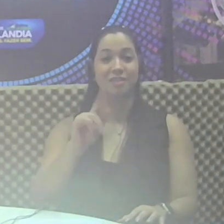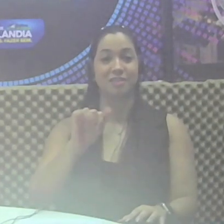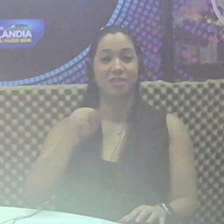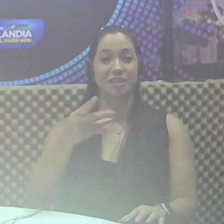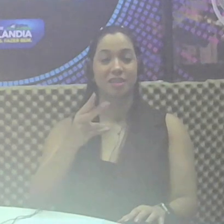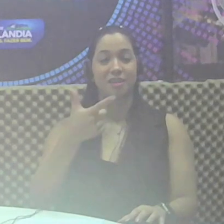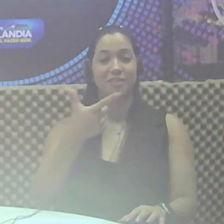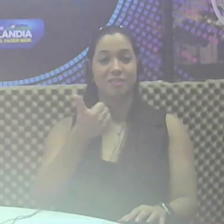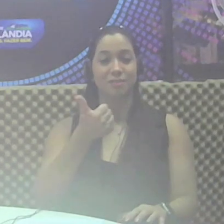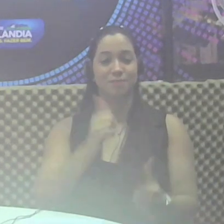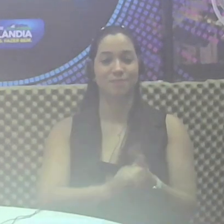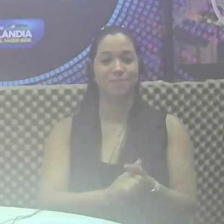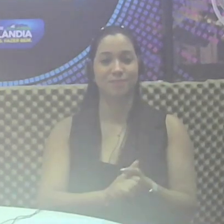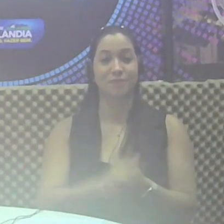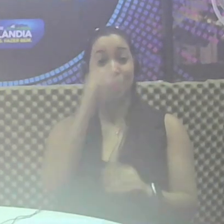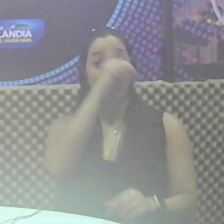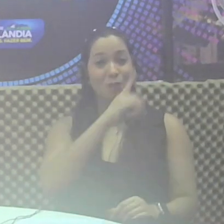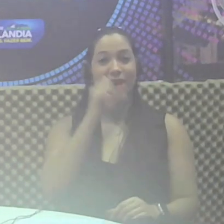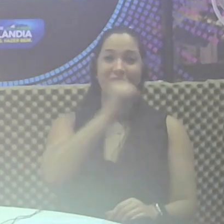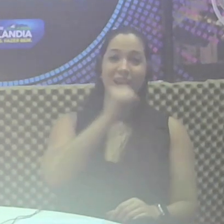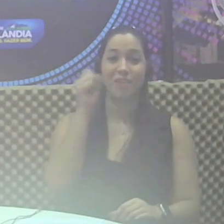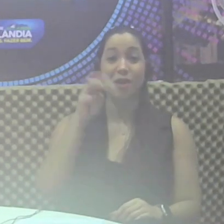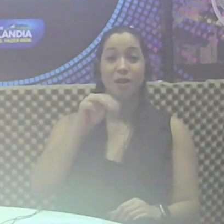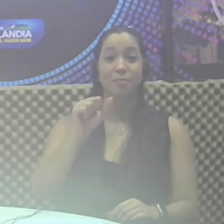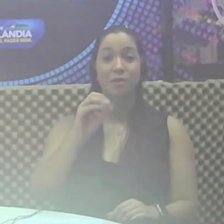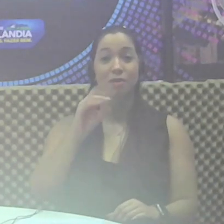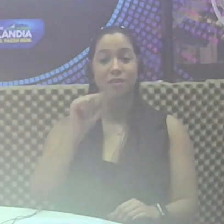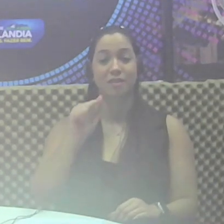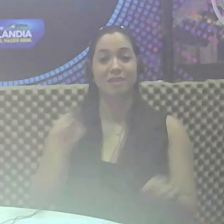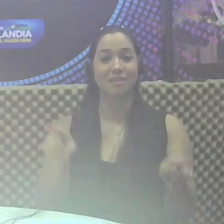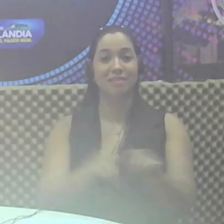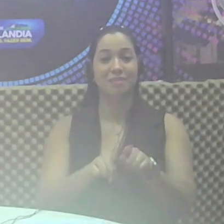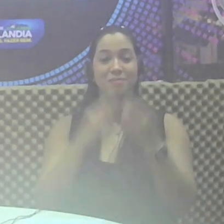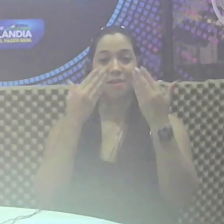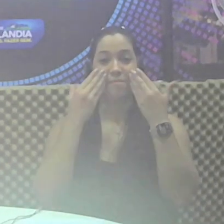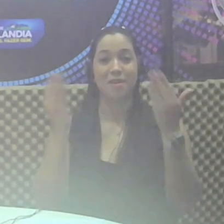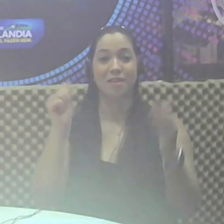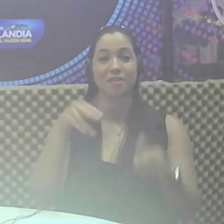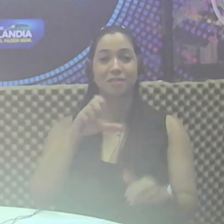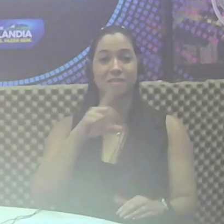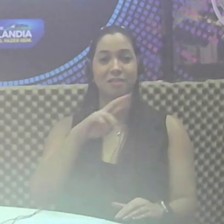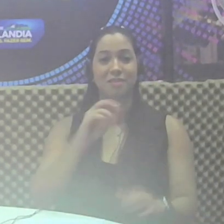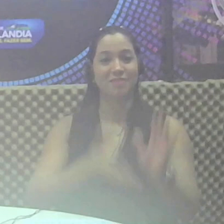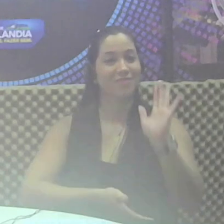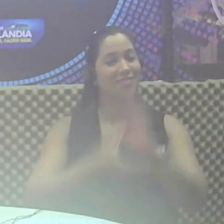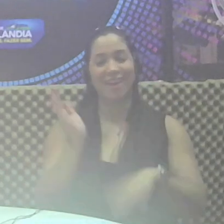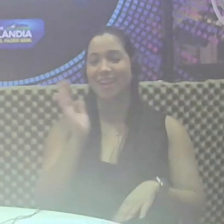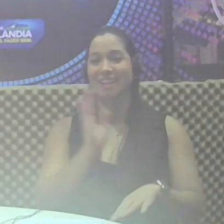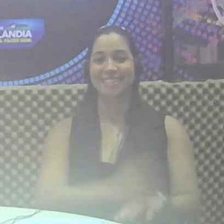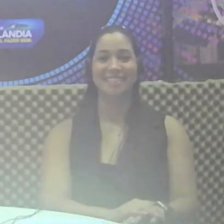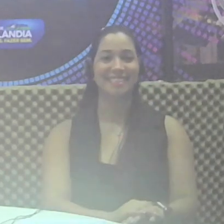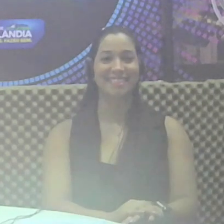No domingo os destaques são a cantora Maroá e a orquestra Ancésar. Participe!